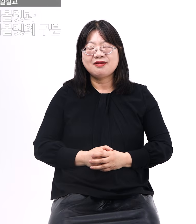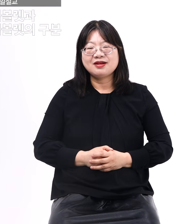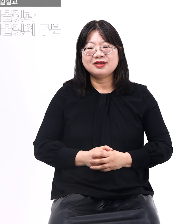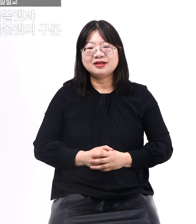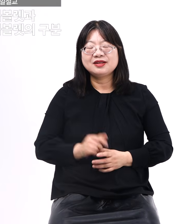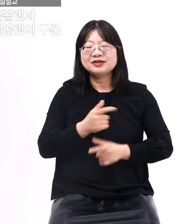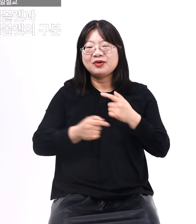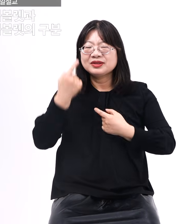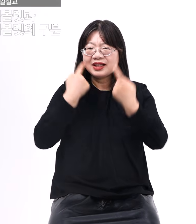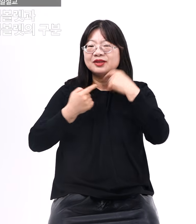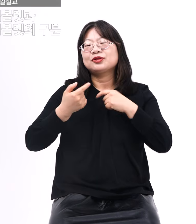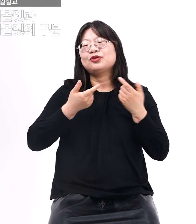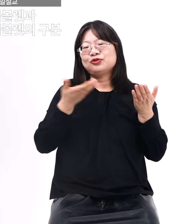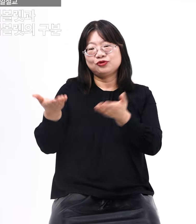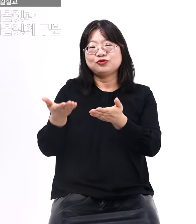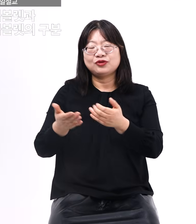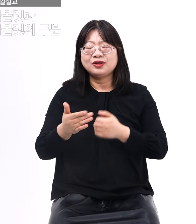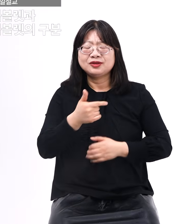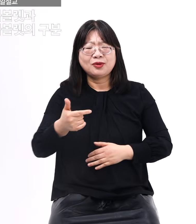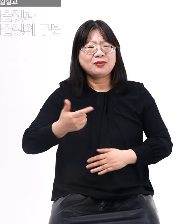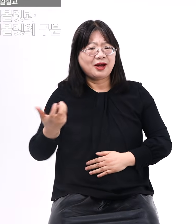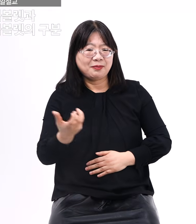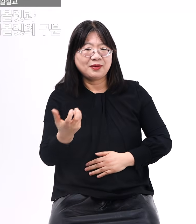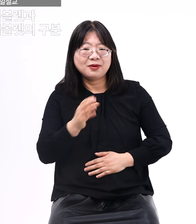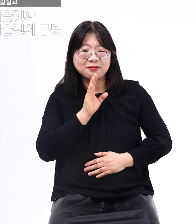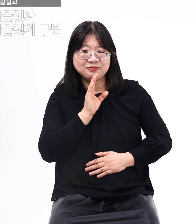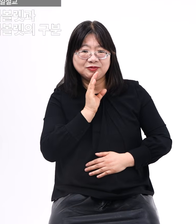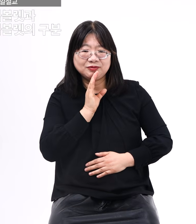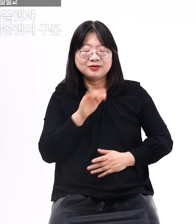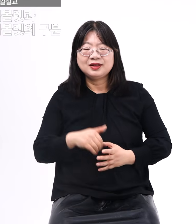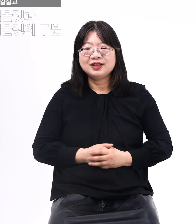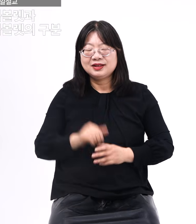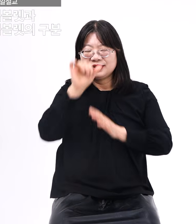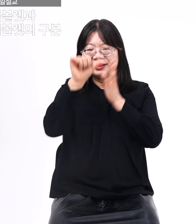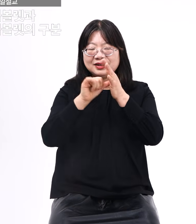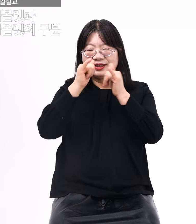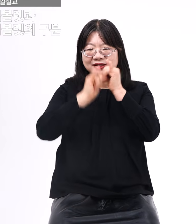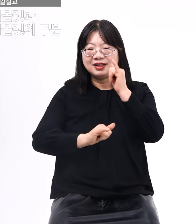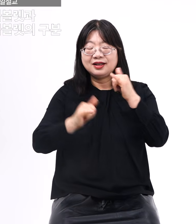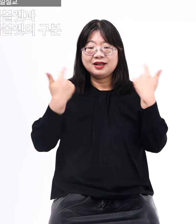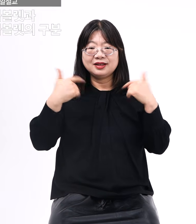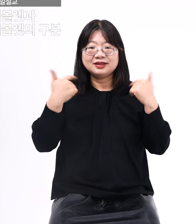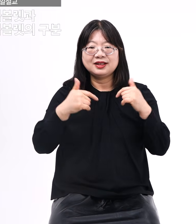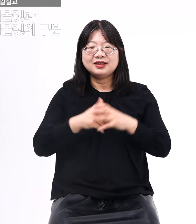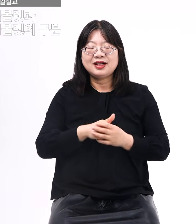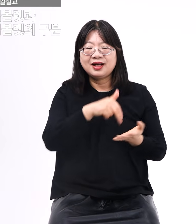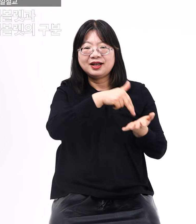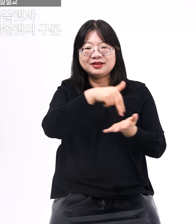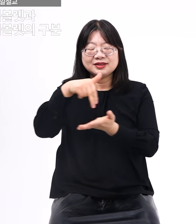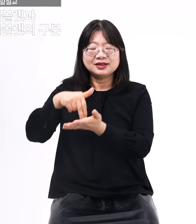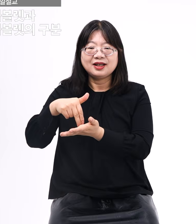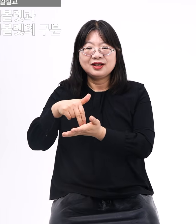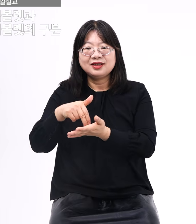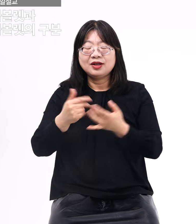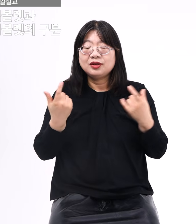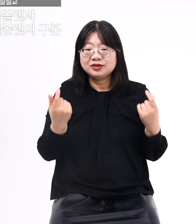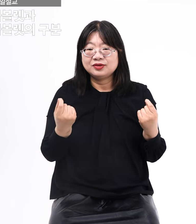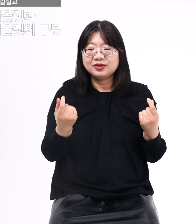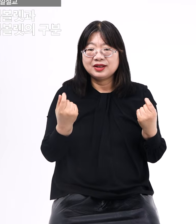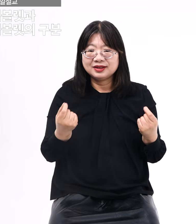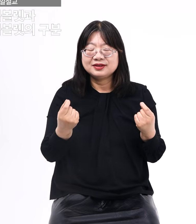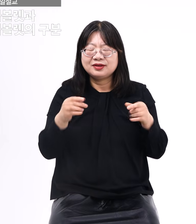아팠겠어요. 그런데 인생사라는 게 항상 입장이